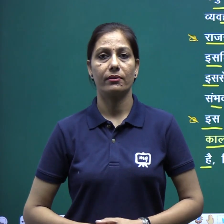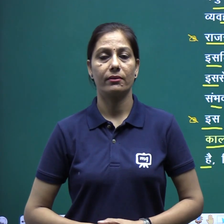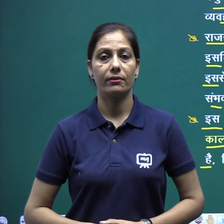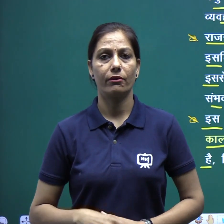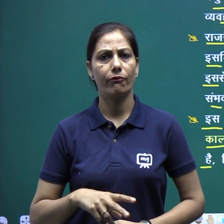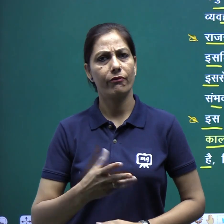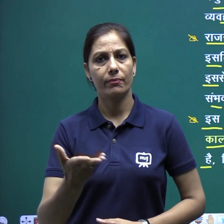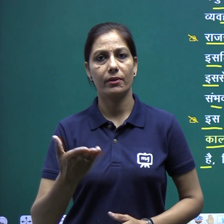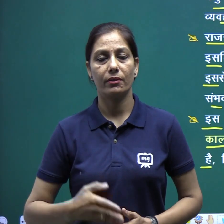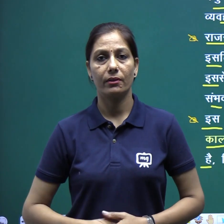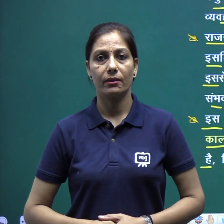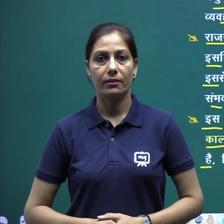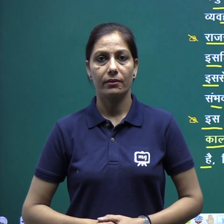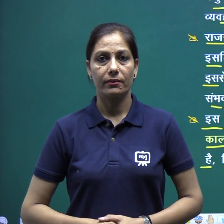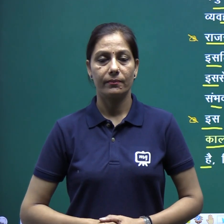फिर भी